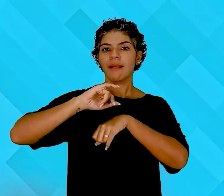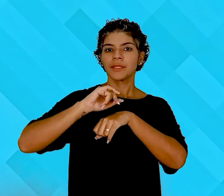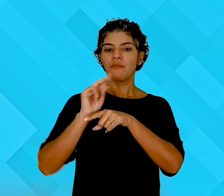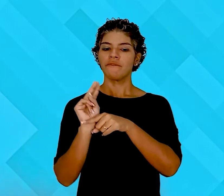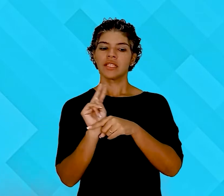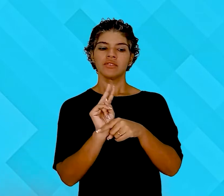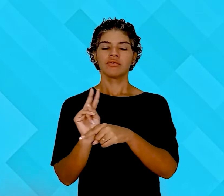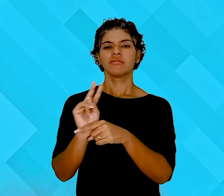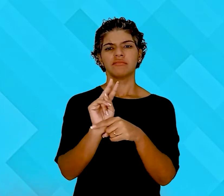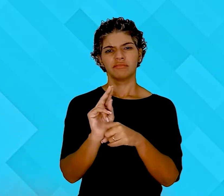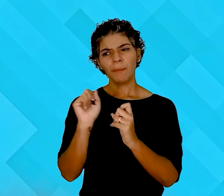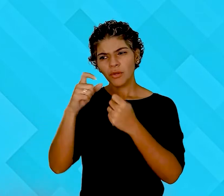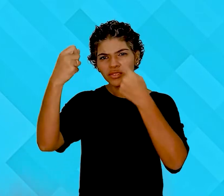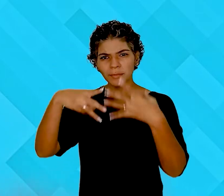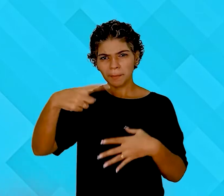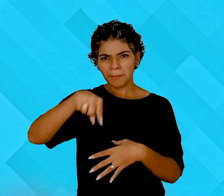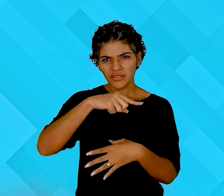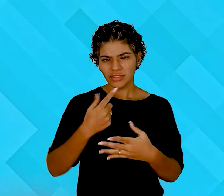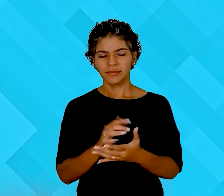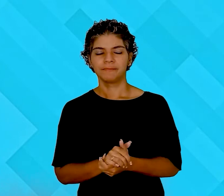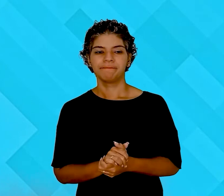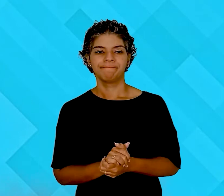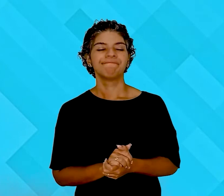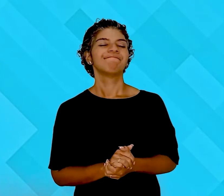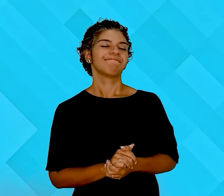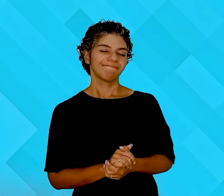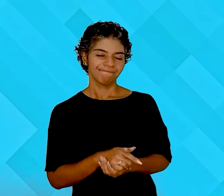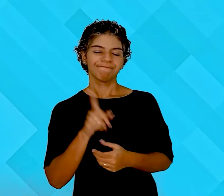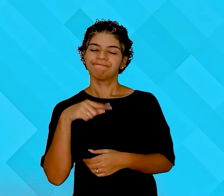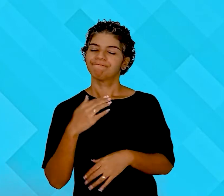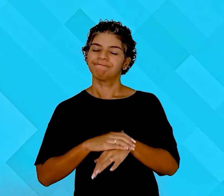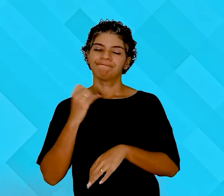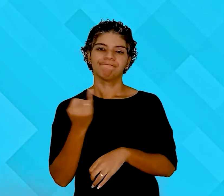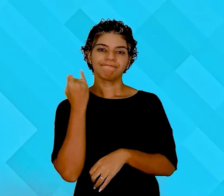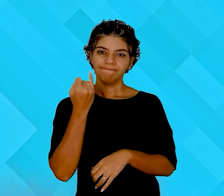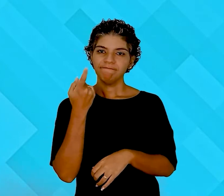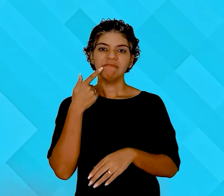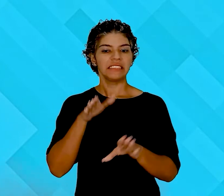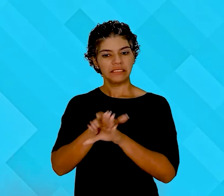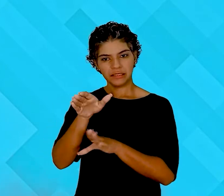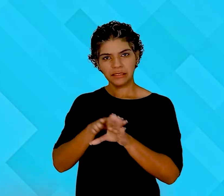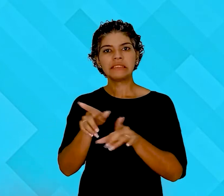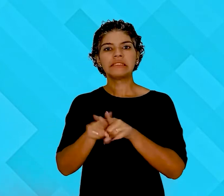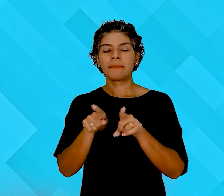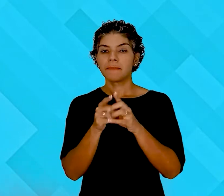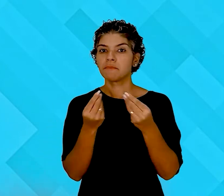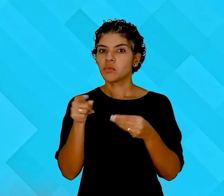importante, recomendo muito esse documentário, esse filme, né? Ele é um docudrama. Foi um primeiro contato para muita gente com o que se passa atrás